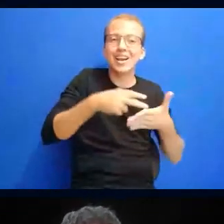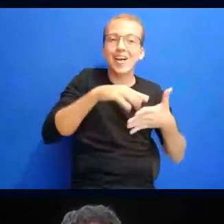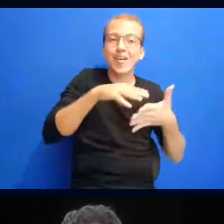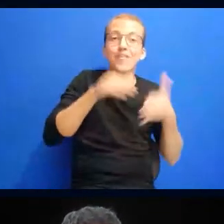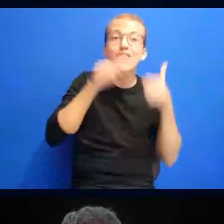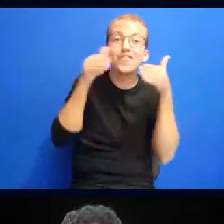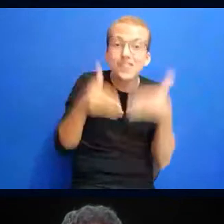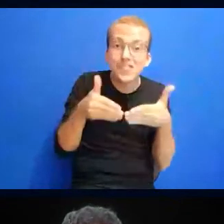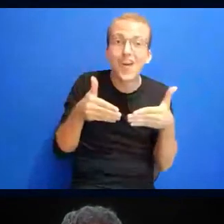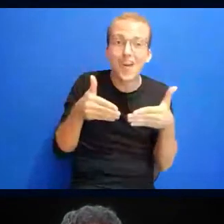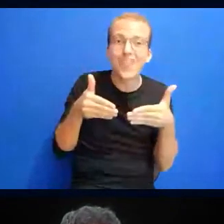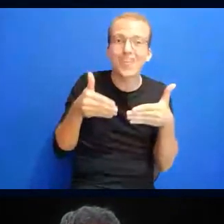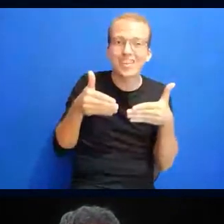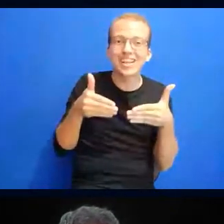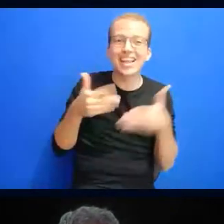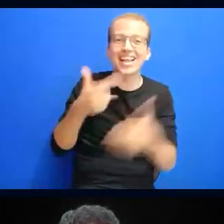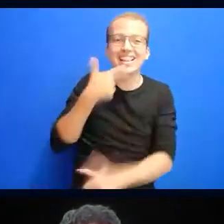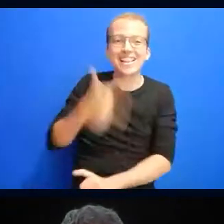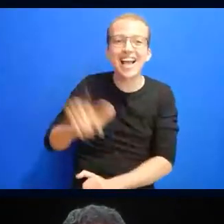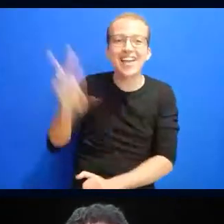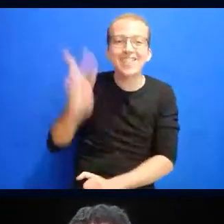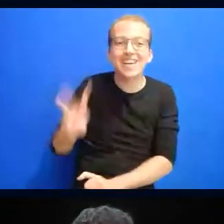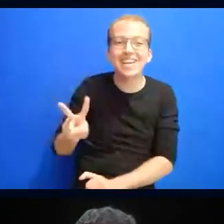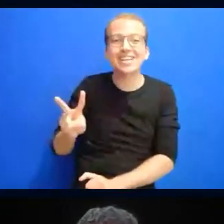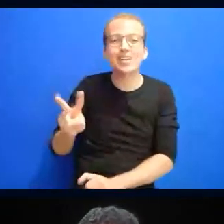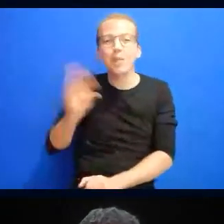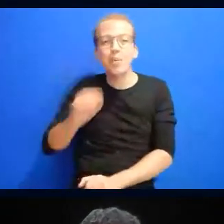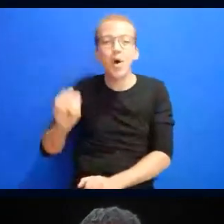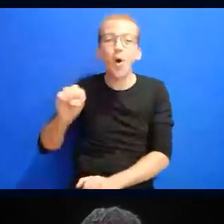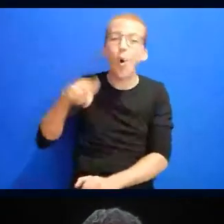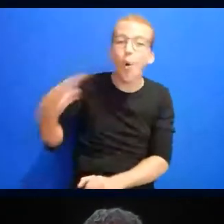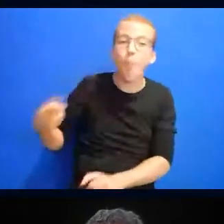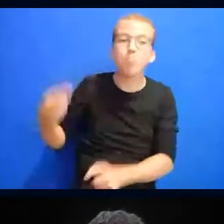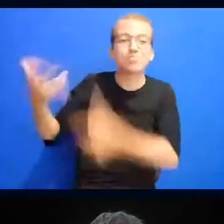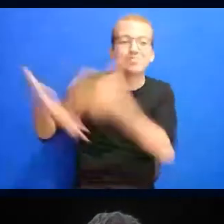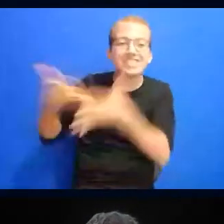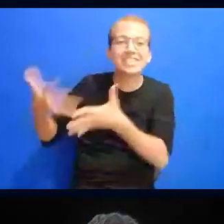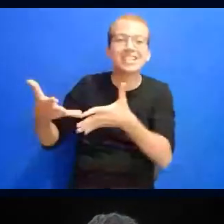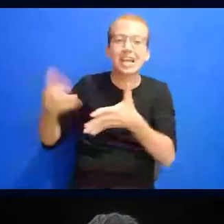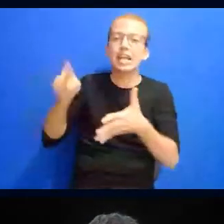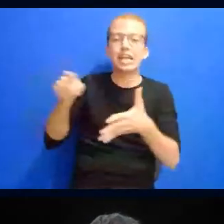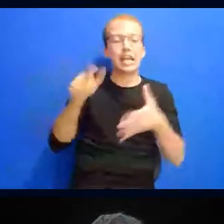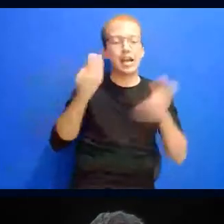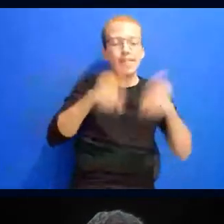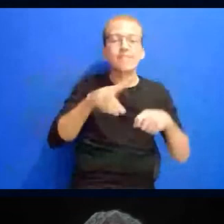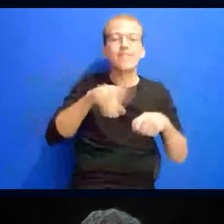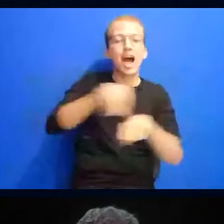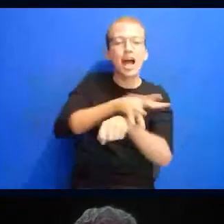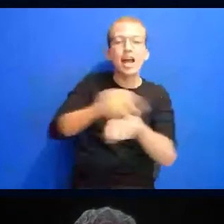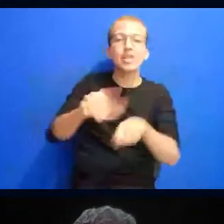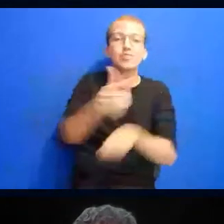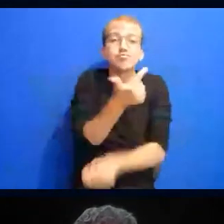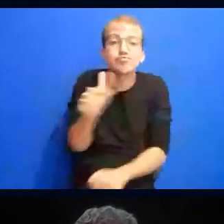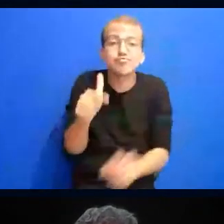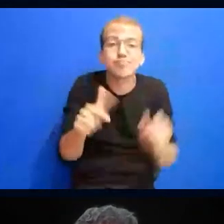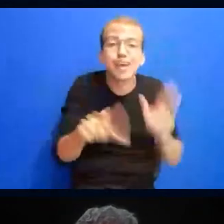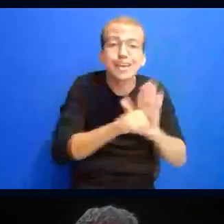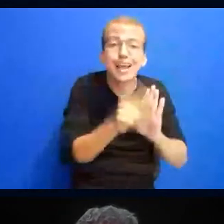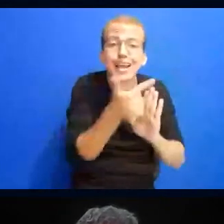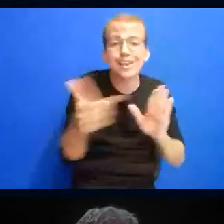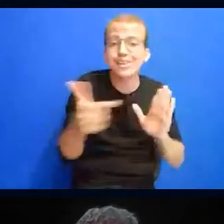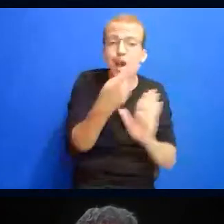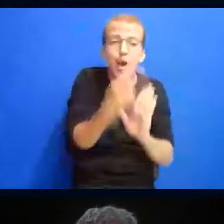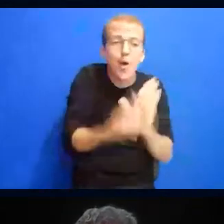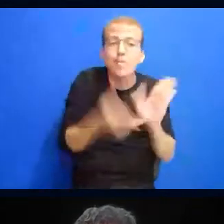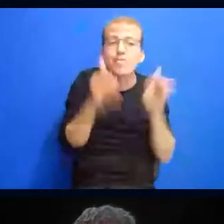brasileira de sinais para poder atender essa criança. Então, ela basicamente é forçada a aprender a língua brasileira de